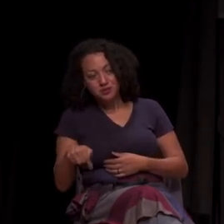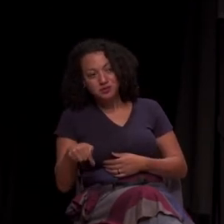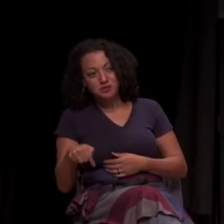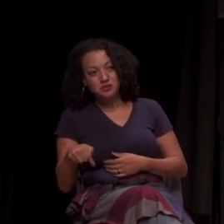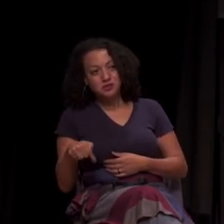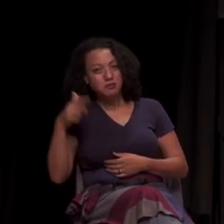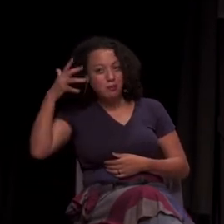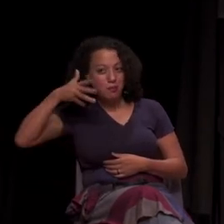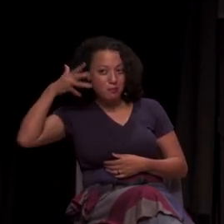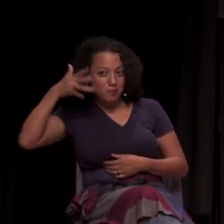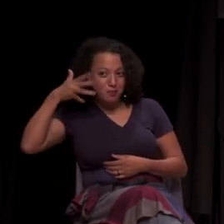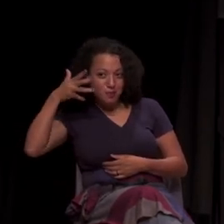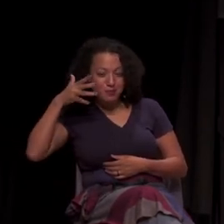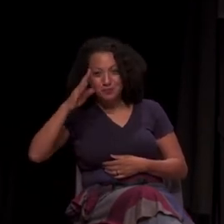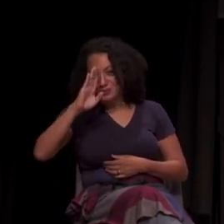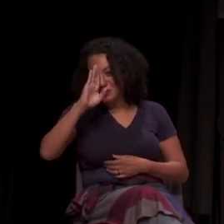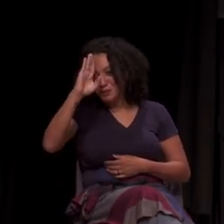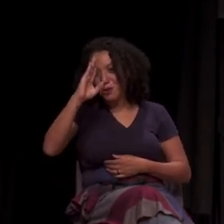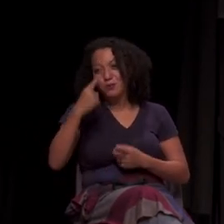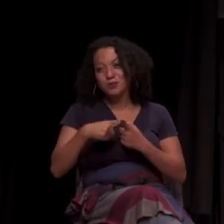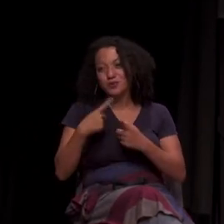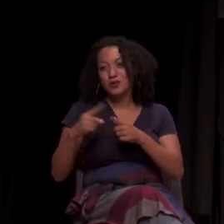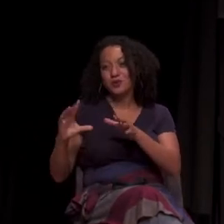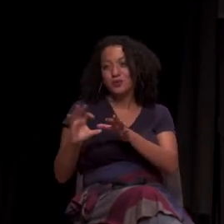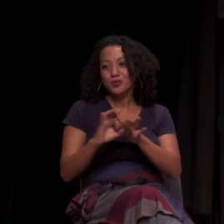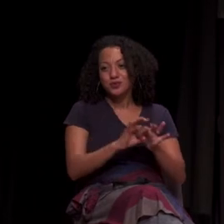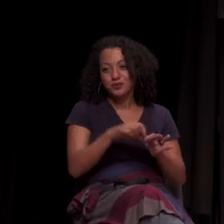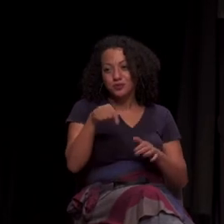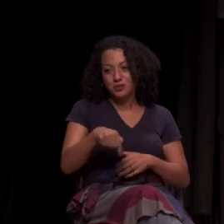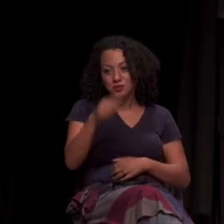todos os palestrantes, principalmente por conta do contexto em que